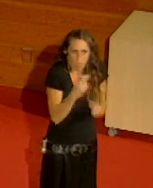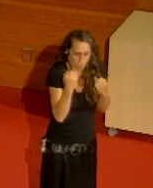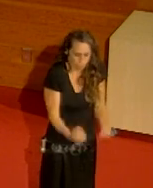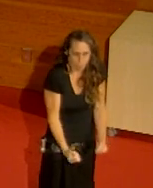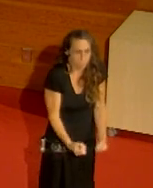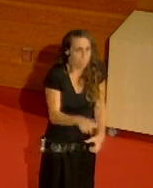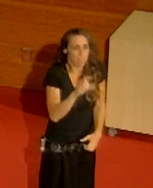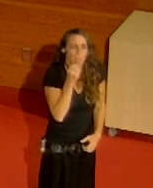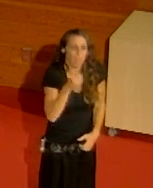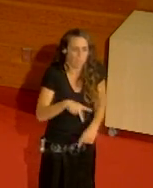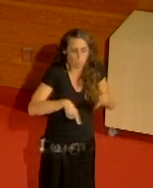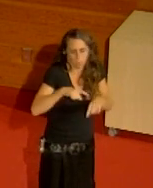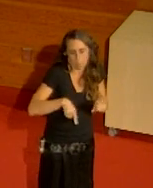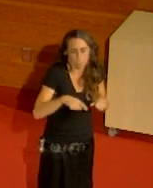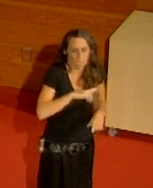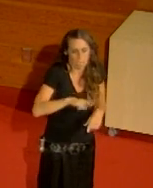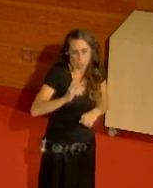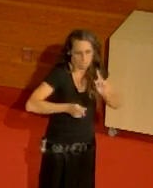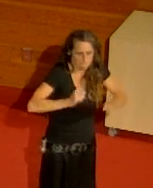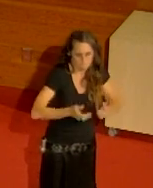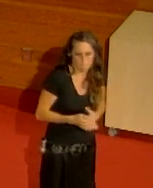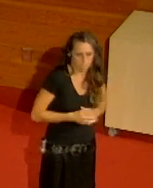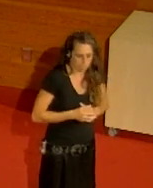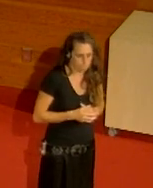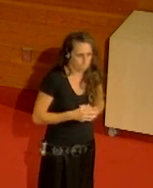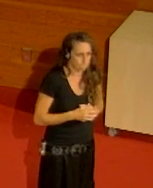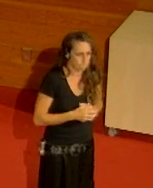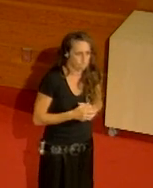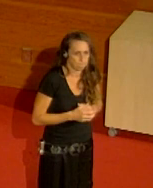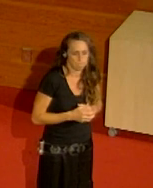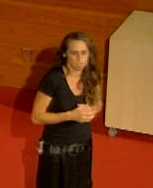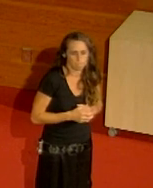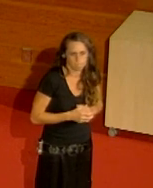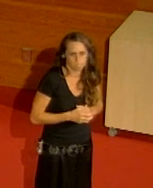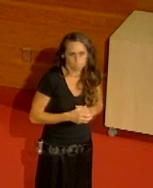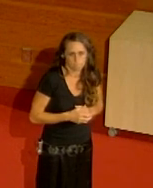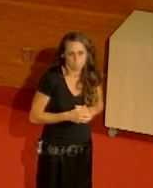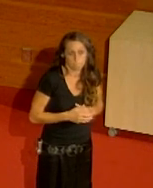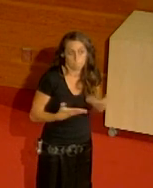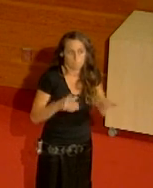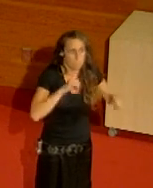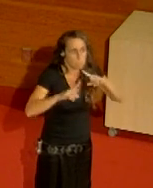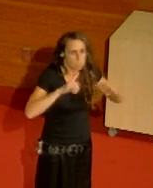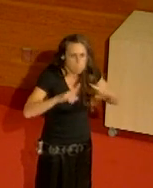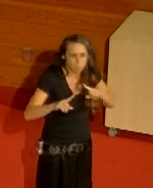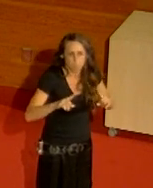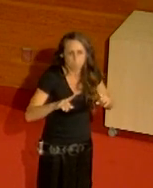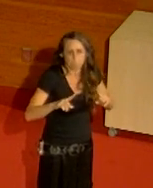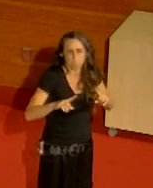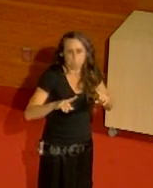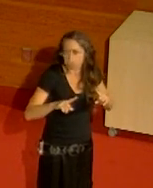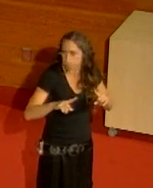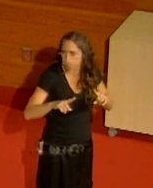hoy en estos momentos en Israel y las protestas también han